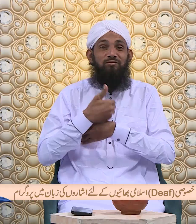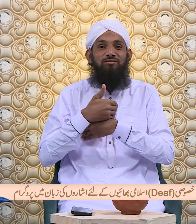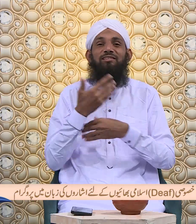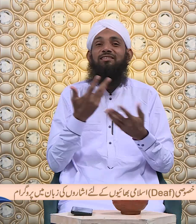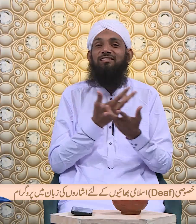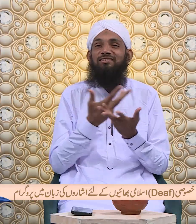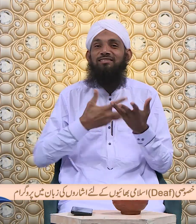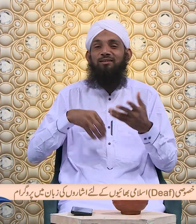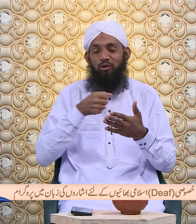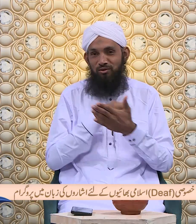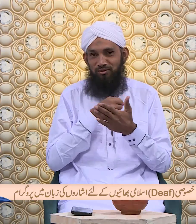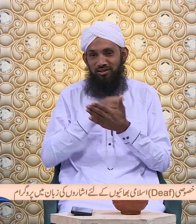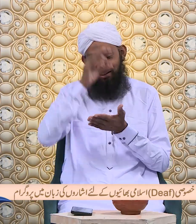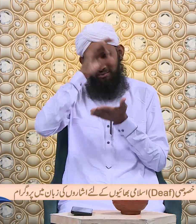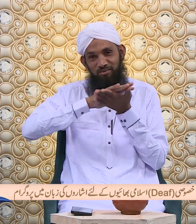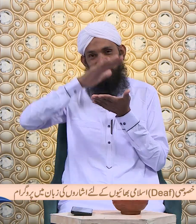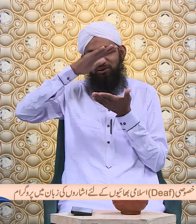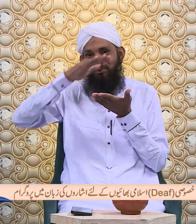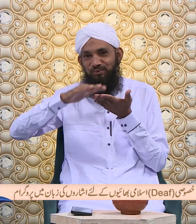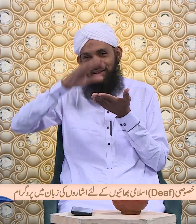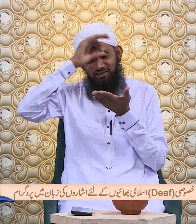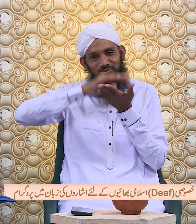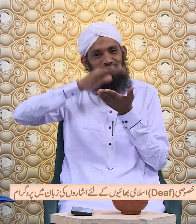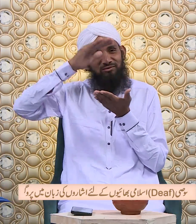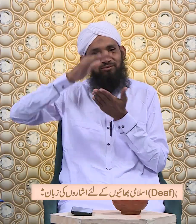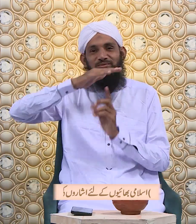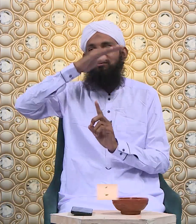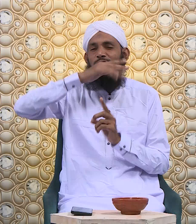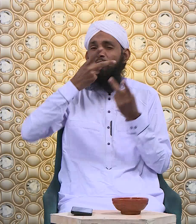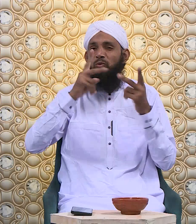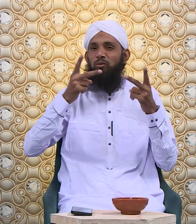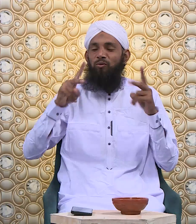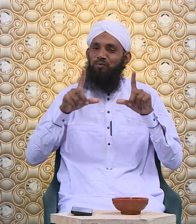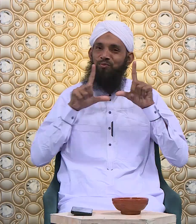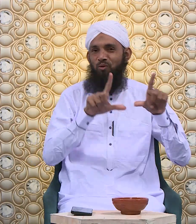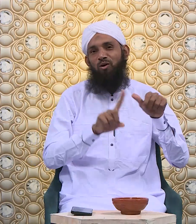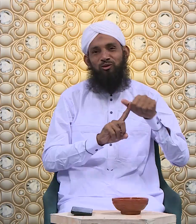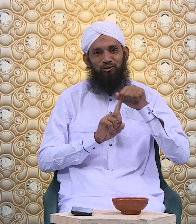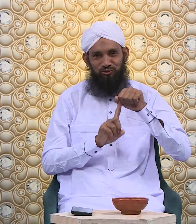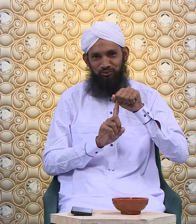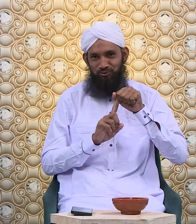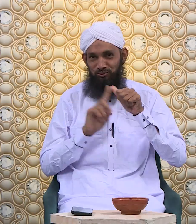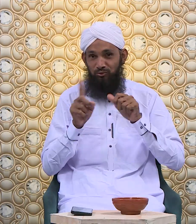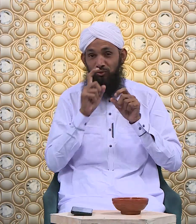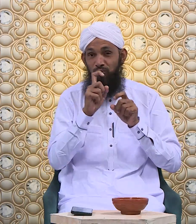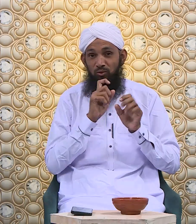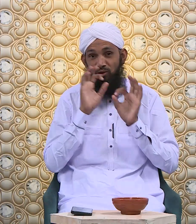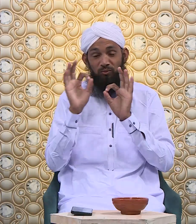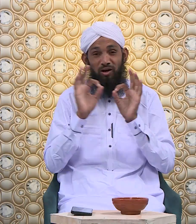یہ درس موجود ہے کہ ہم بھی حسنین کریمین رضی اللہ تعالی عنہما سے خوب خوب محبت کریں اور ان کے نقشے قدم پر